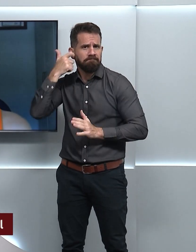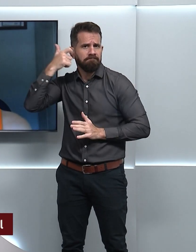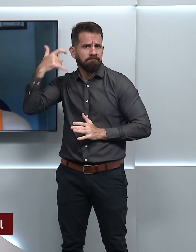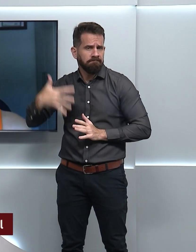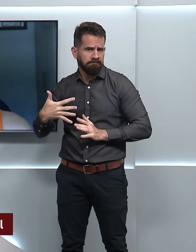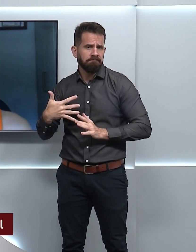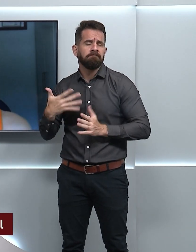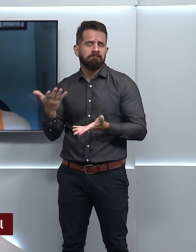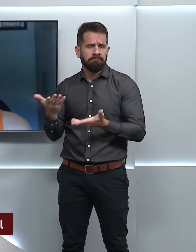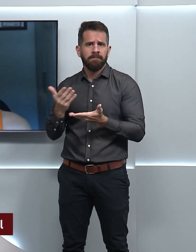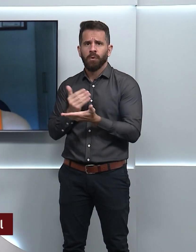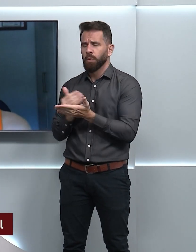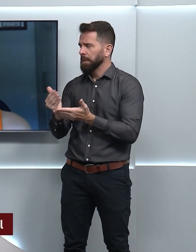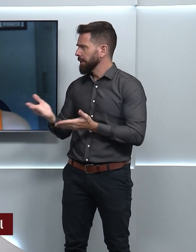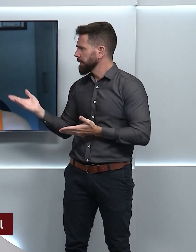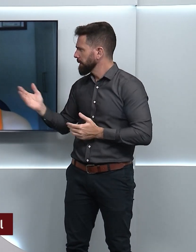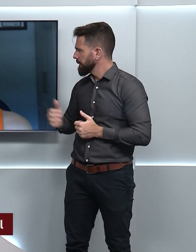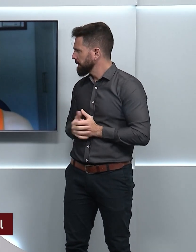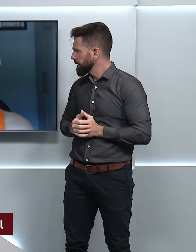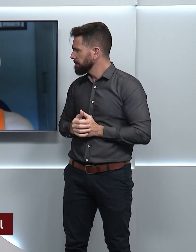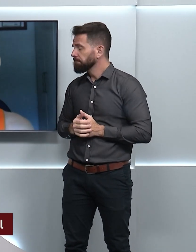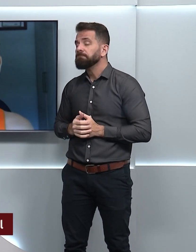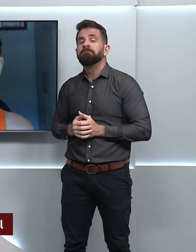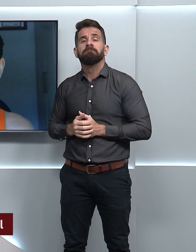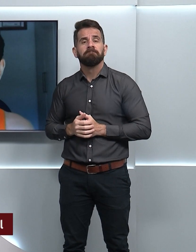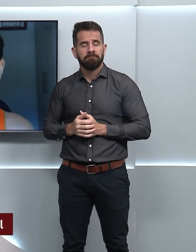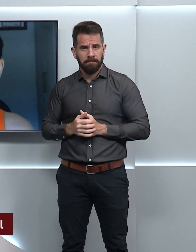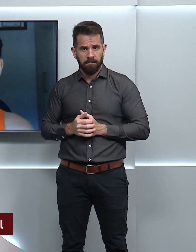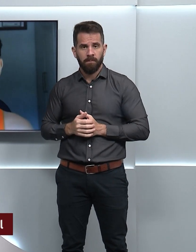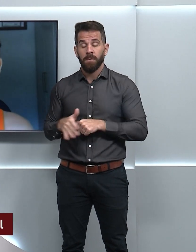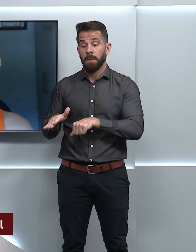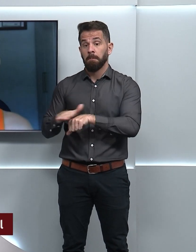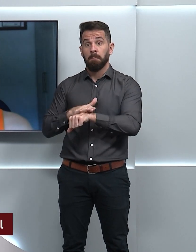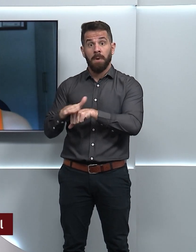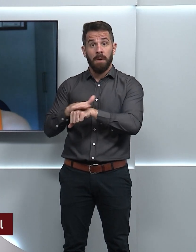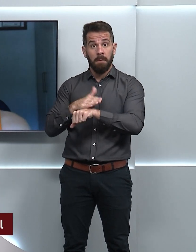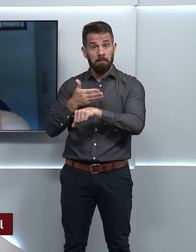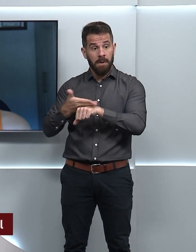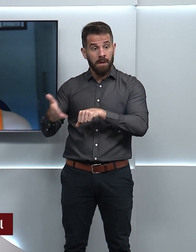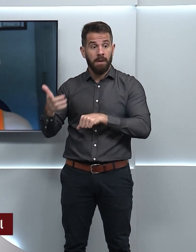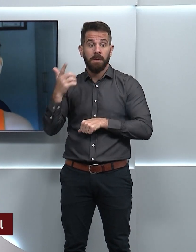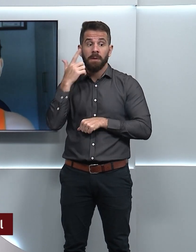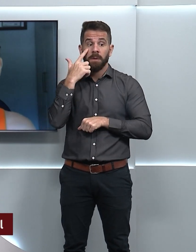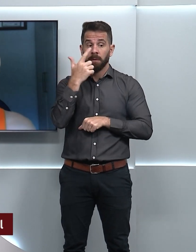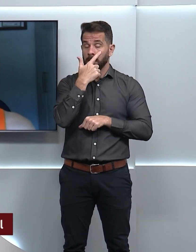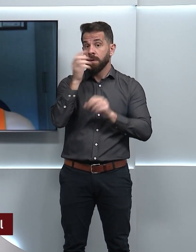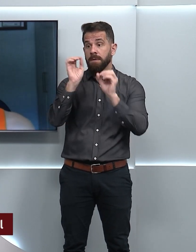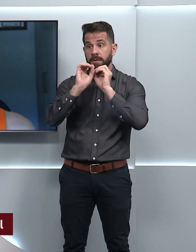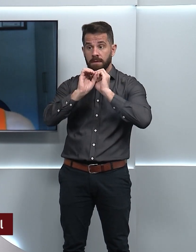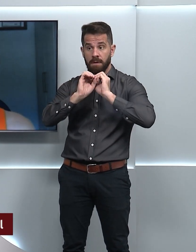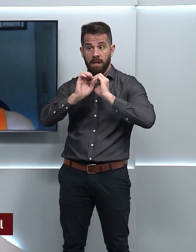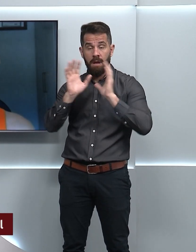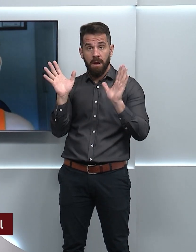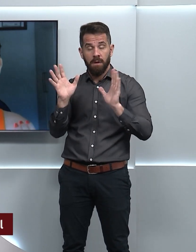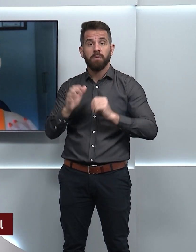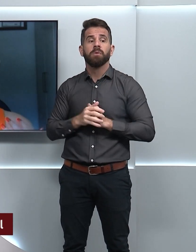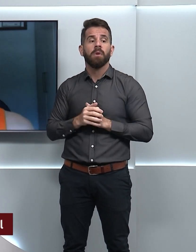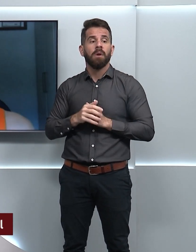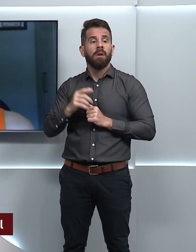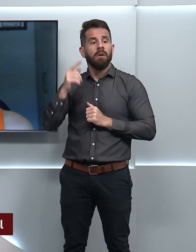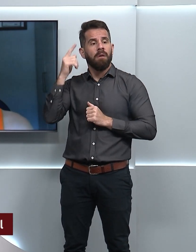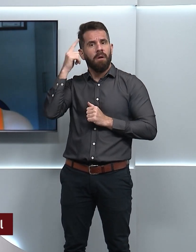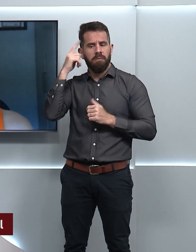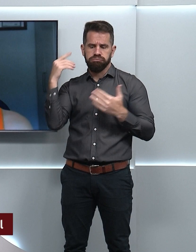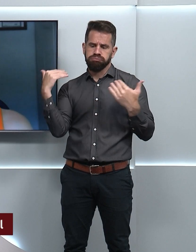cego de baixa visão. Bom, eu sou de pele clara, olhos claros e cabelo